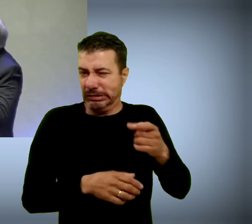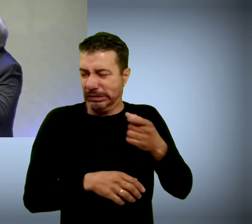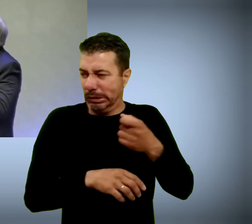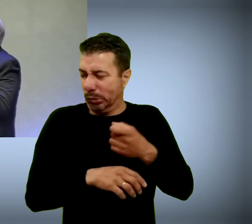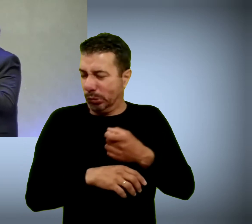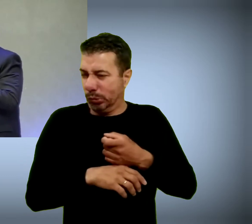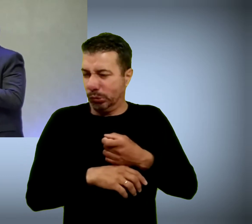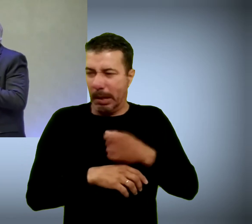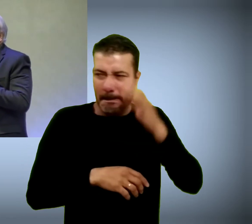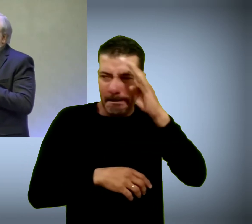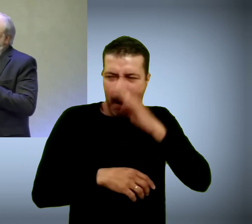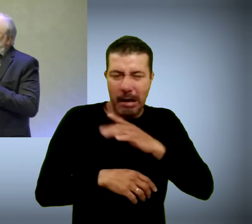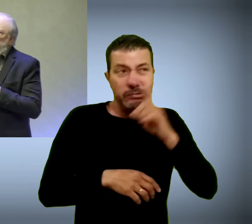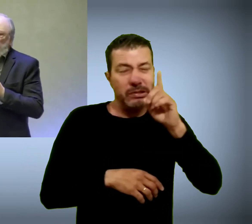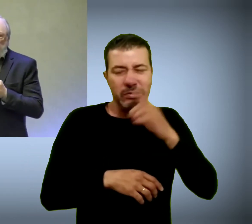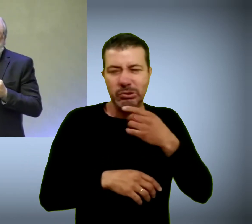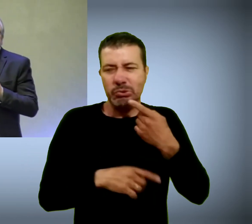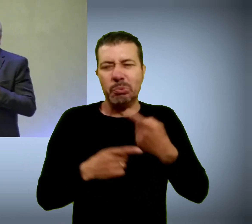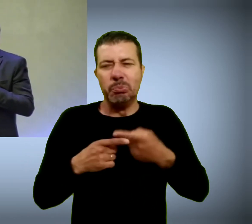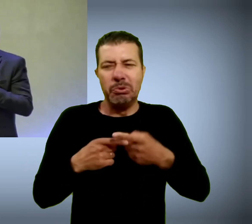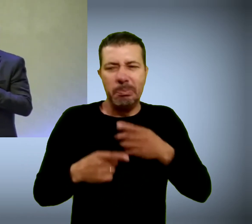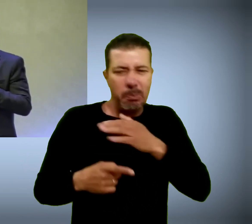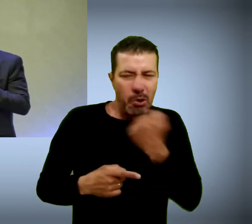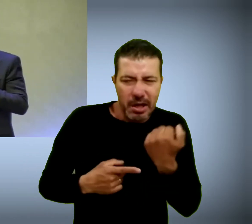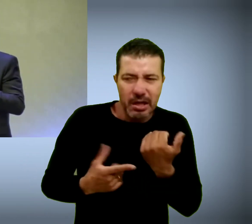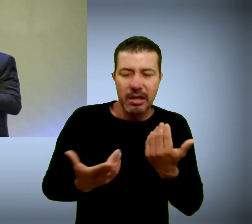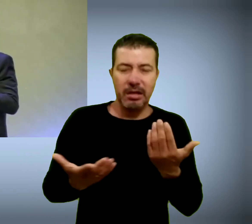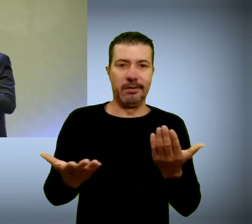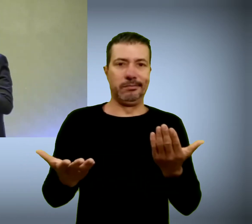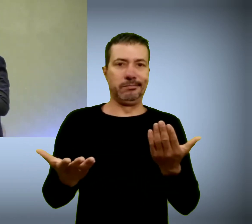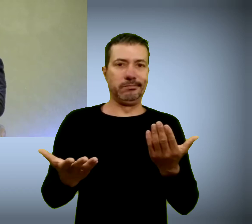pessoa errou, fez um errinho lá, ela tem que morrer?